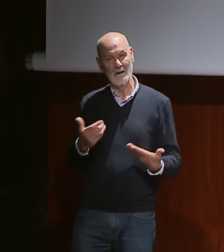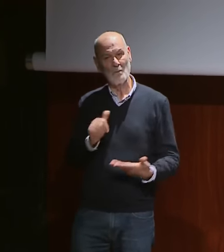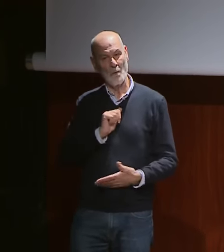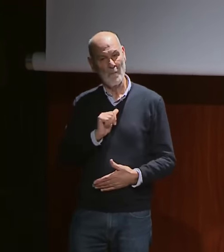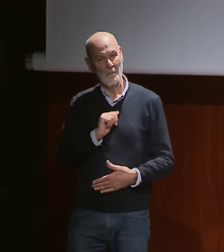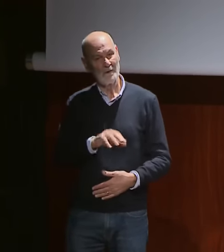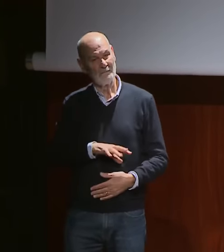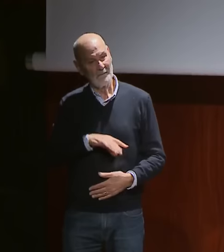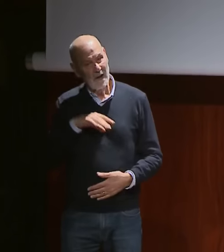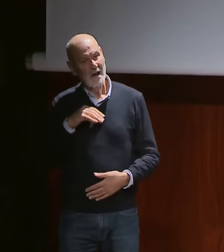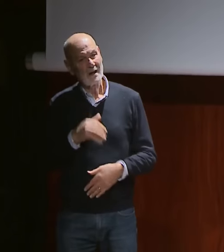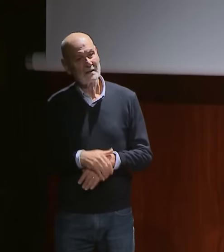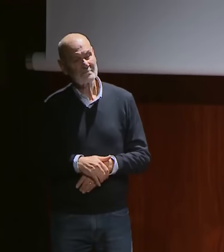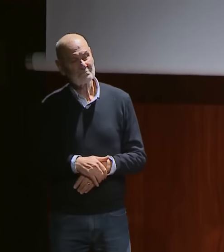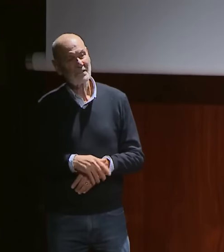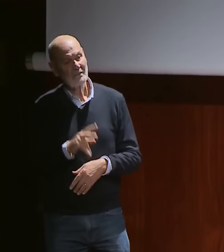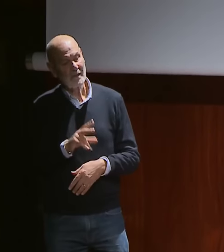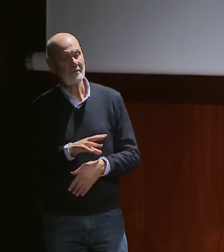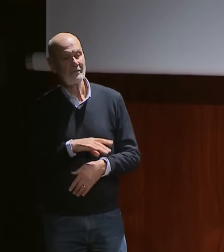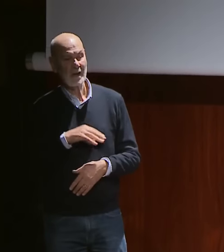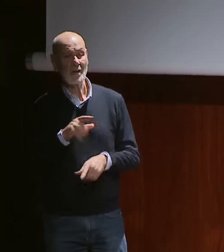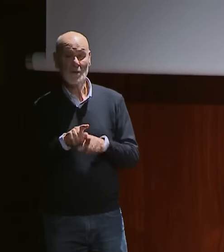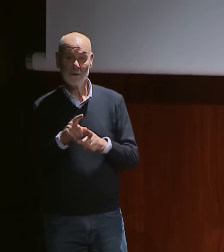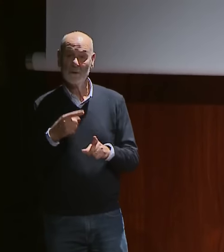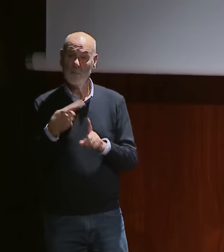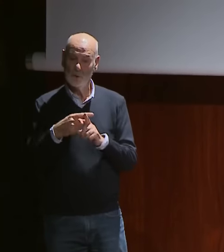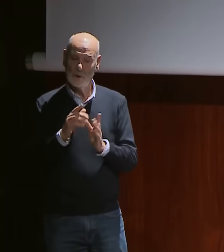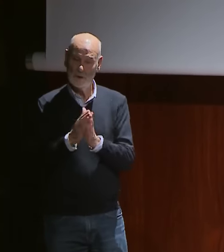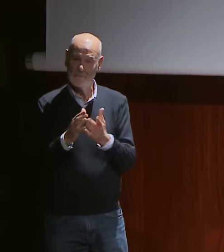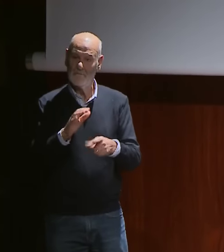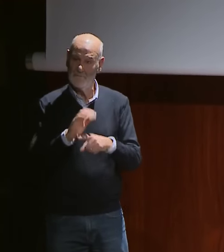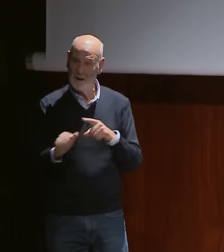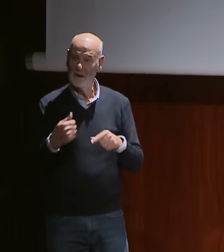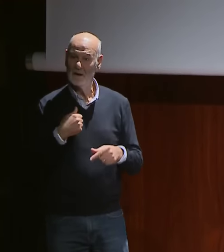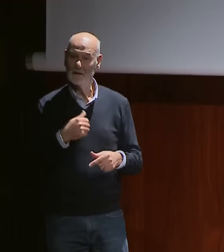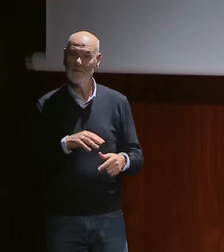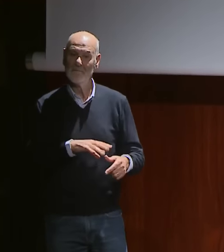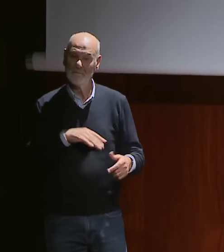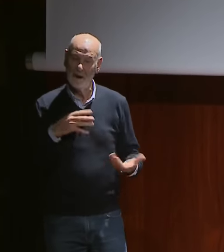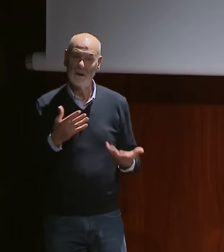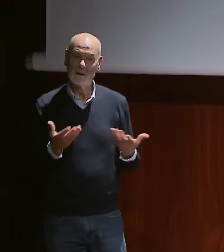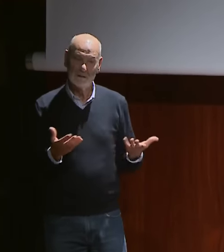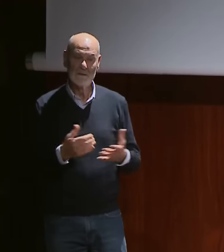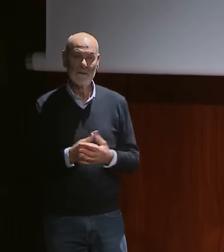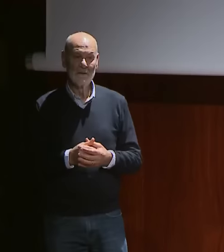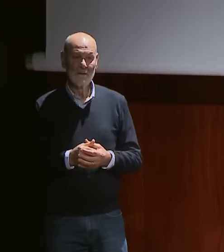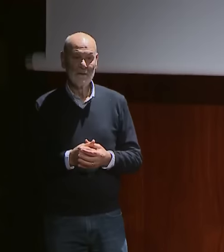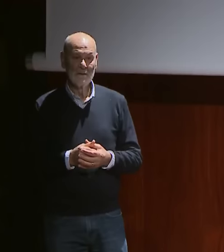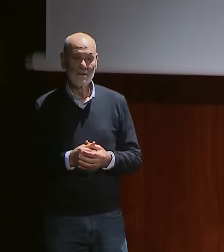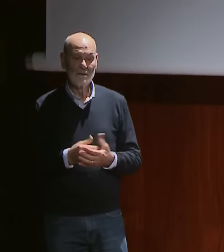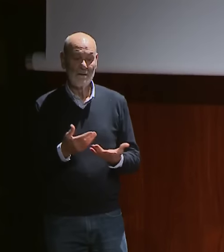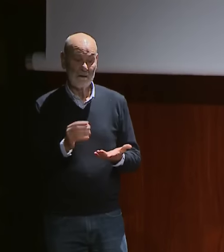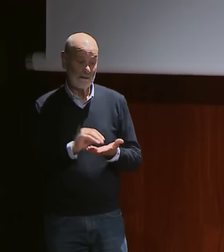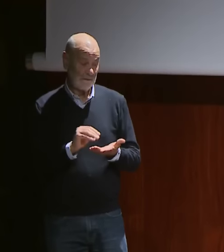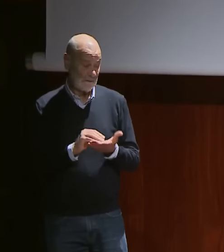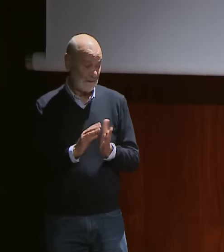quoi, on peut y arriver et je pense qu'on peut être fier et que je peux être fier de ça. Je suis fier d'être